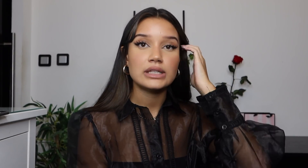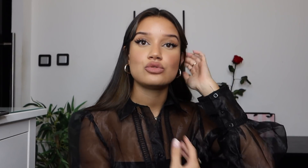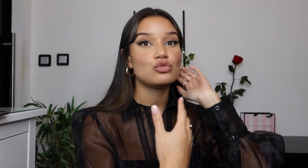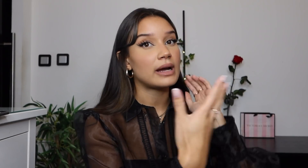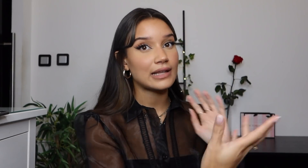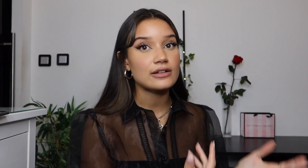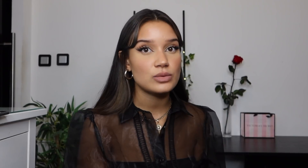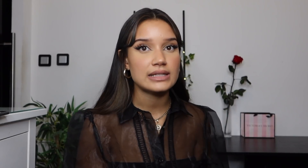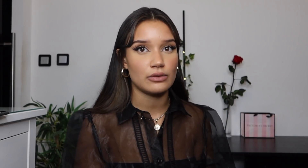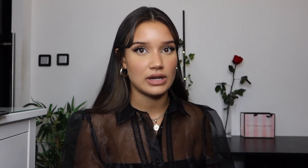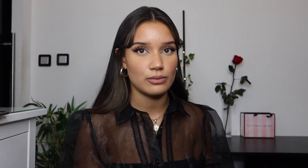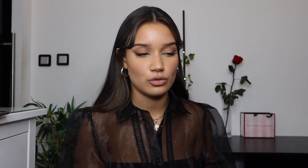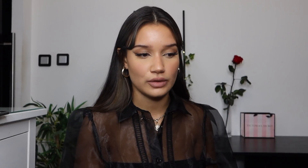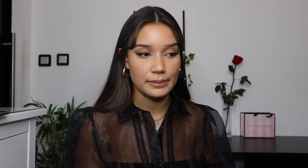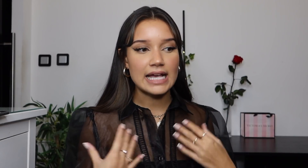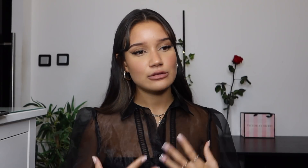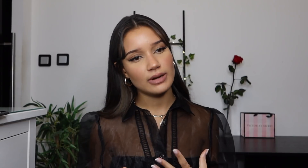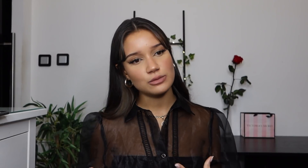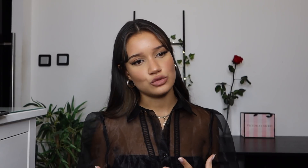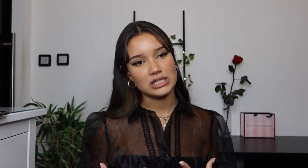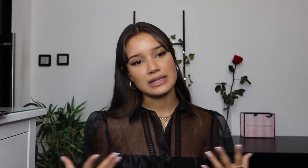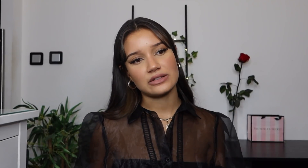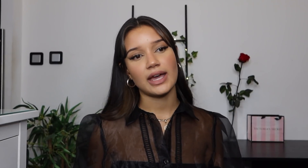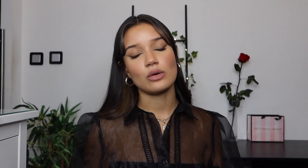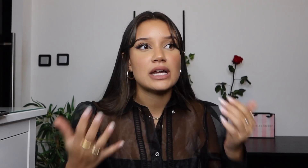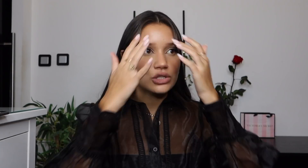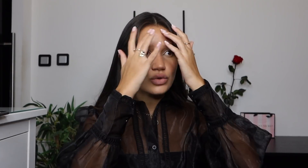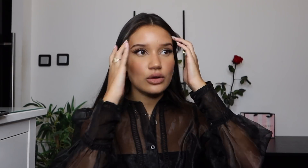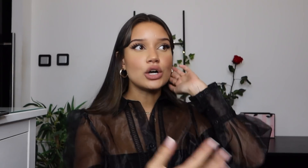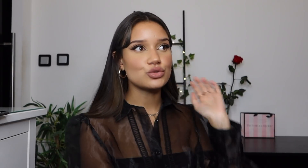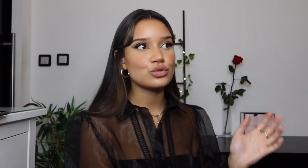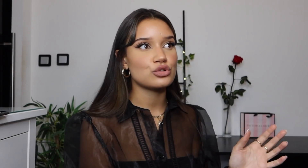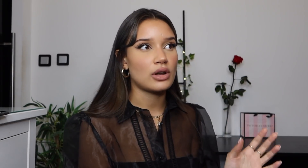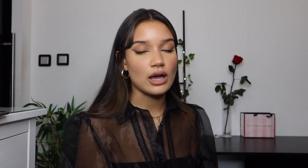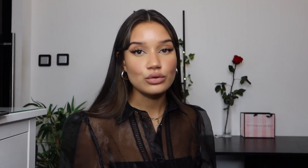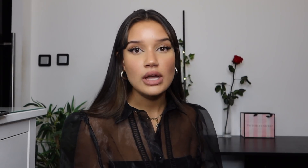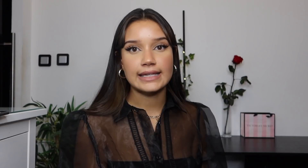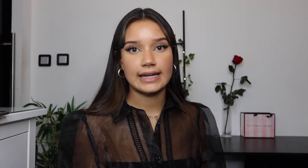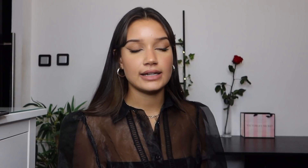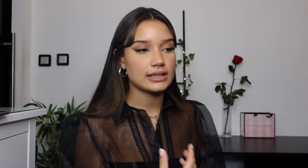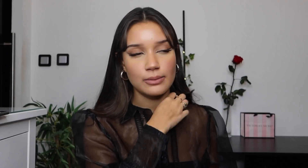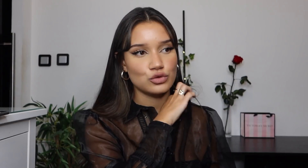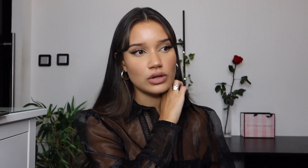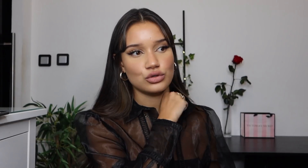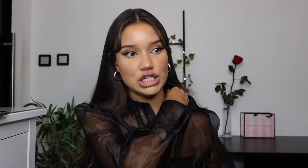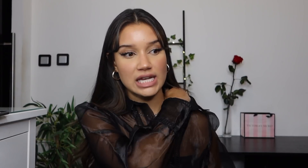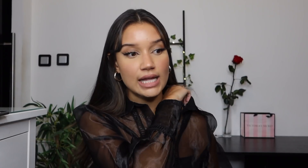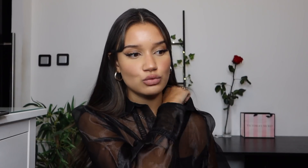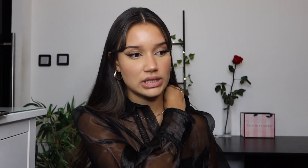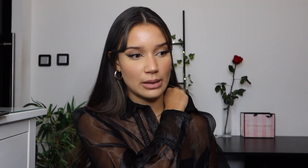du coup m'a traduit ce qu'elle voulait me demander. Et à ce moment là je me suis dit mais c'est vrai, imagine-toi qu'un jour je suis dans la rue et qu'il y a quelqu'un qui a besoin que je l'aide ou qui a besoin de me